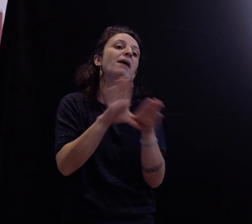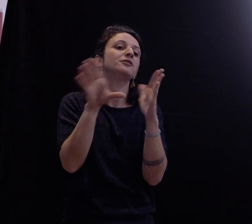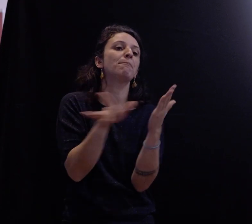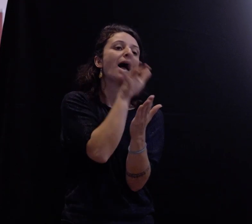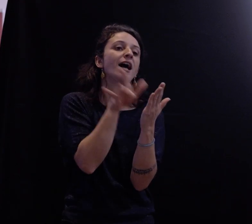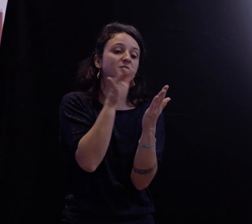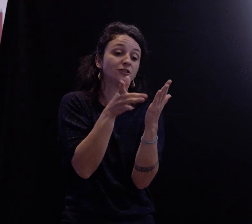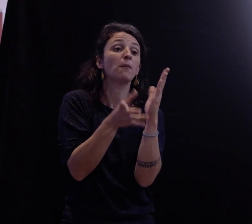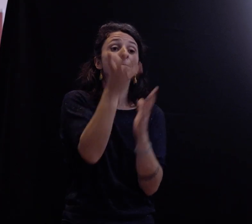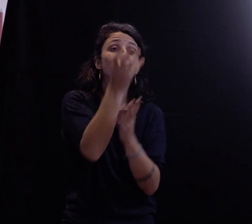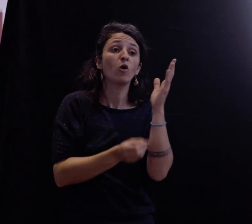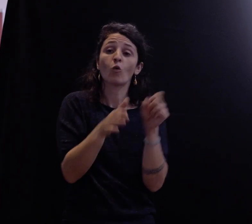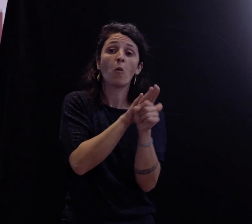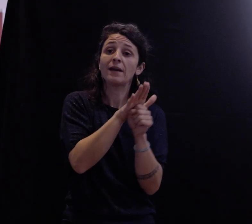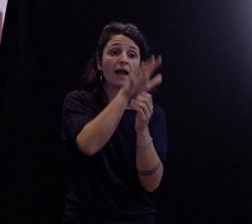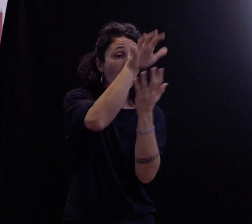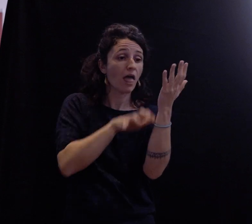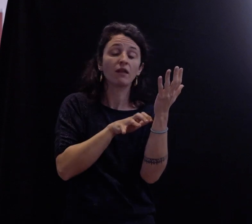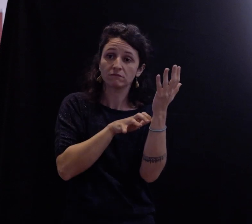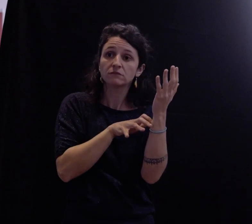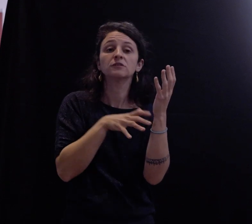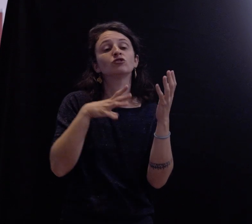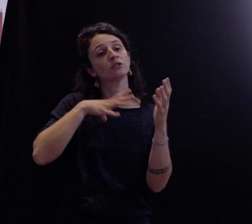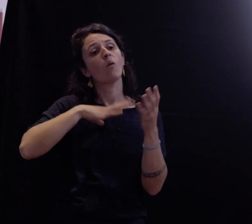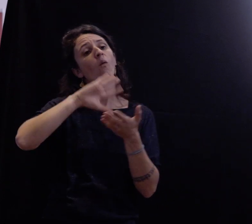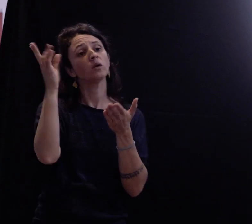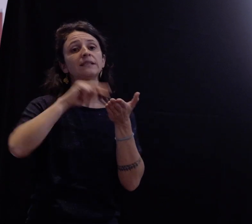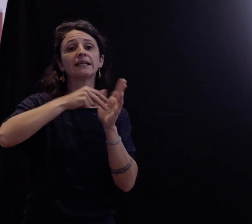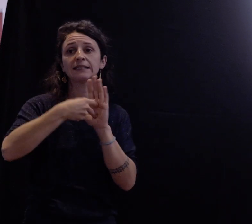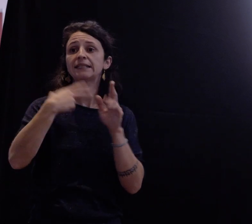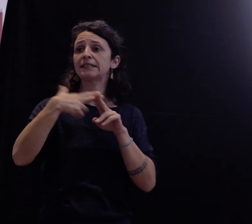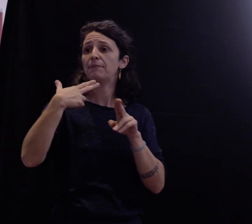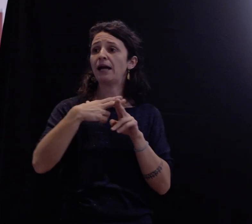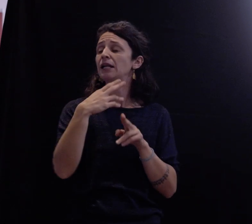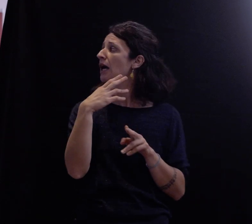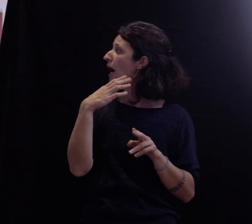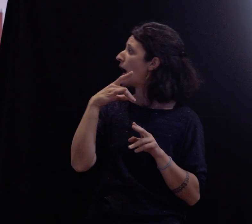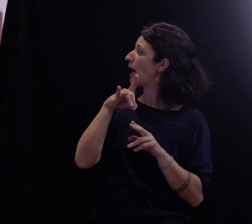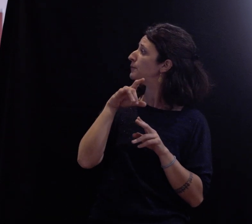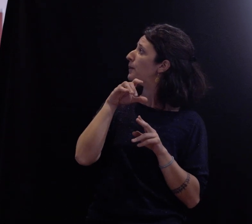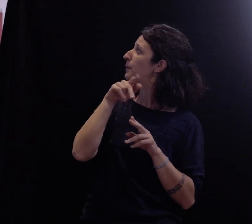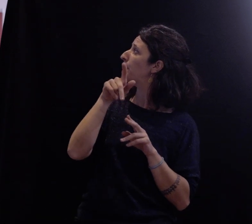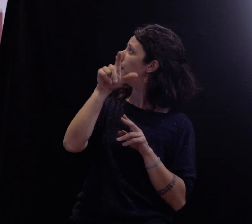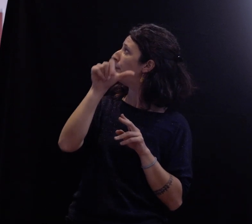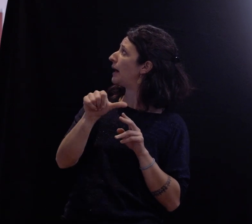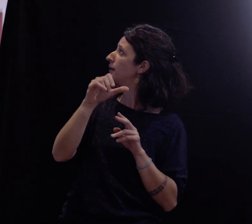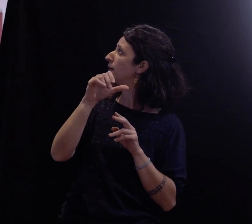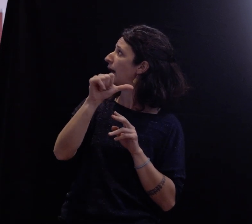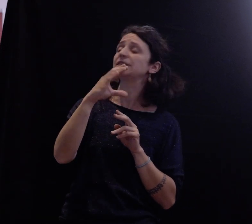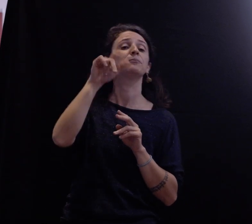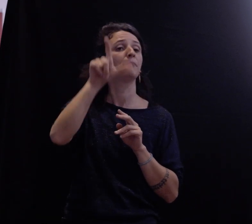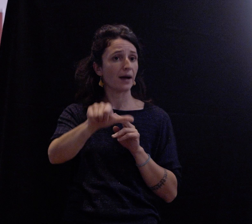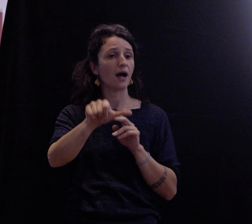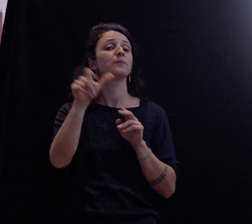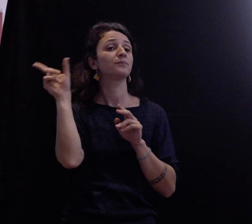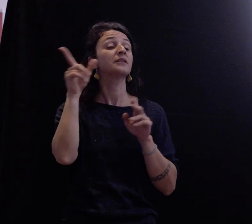une autre technique qu'on appelle ACPA, ou CGH, qui va aller voir s'il ne manque pas le morceau de chromosome, soit celui où il y a CHD7,